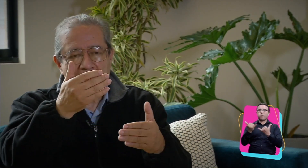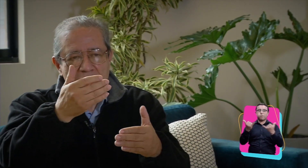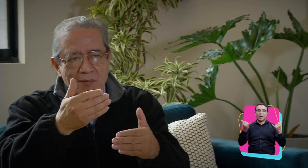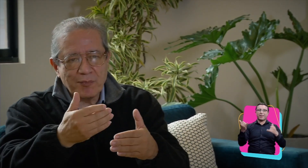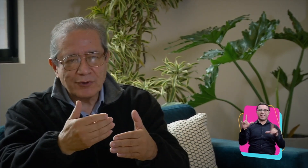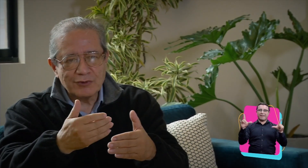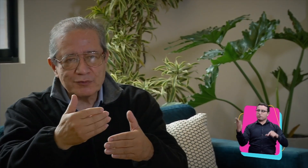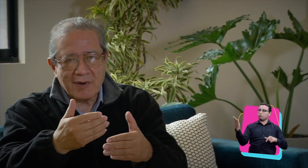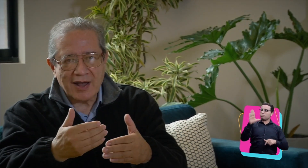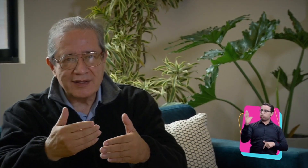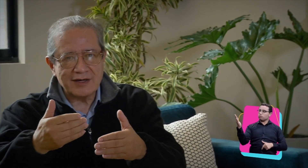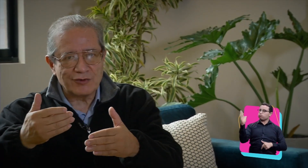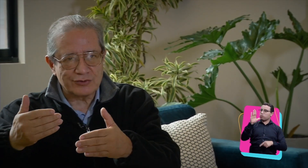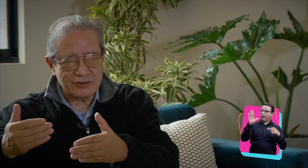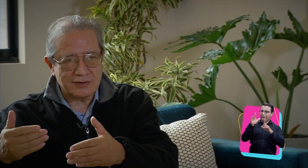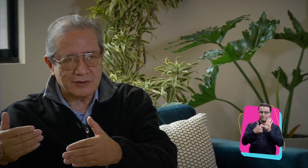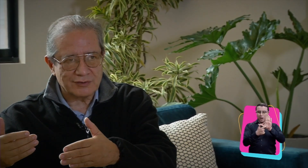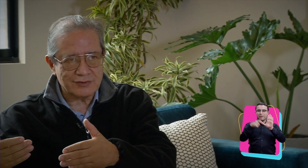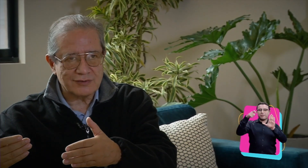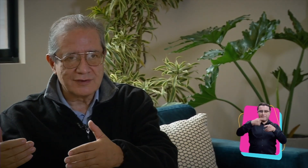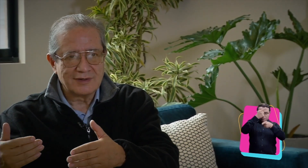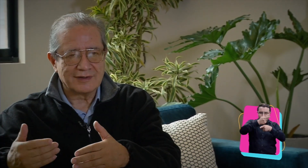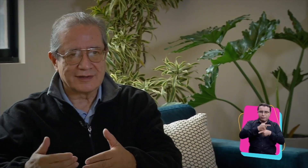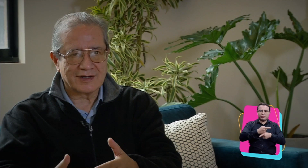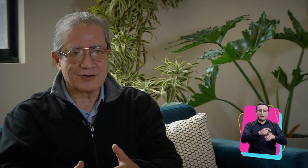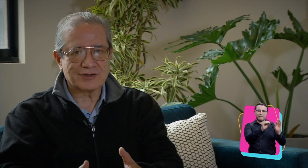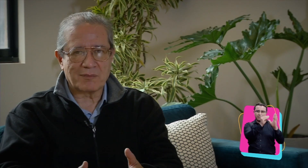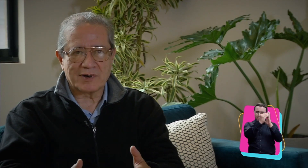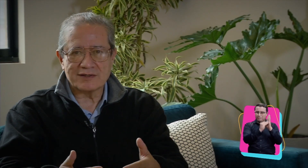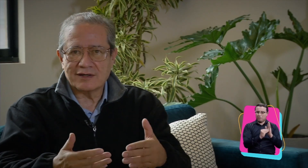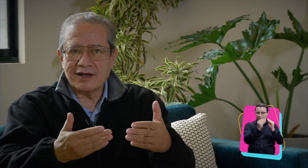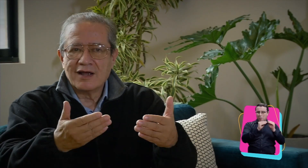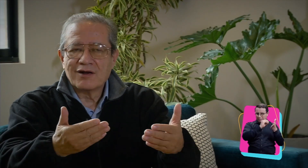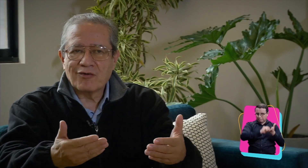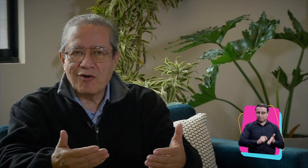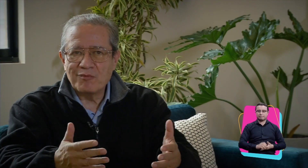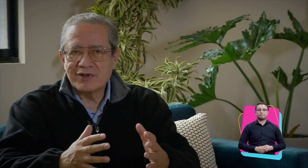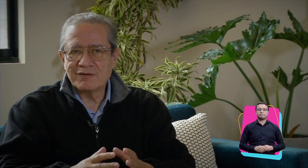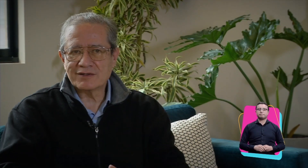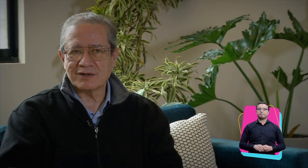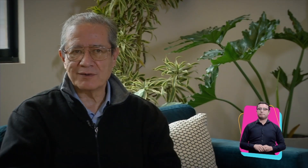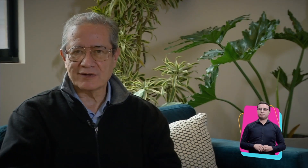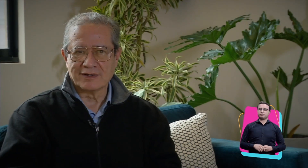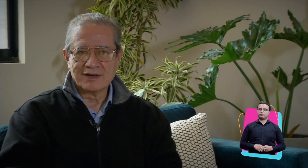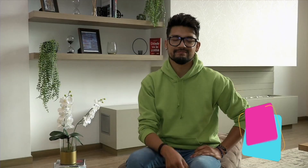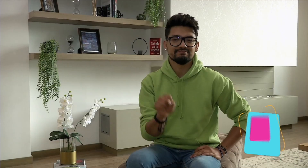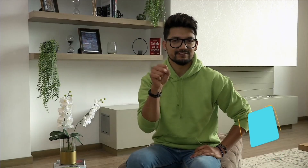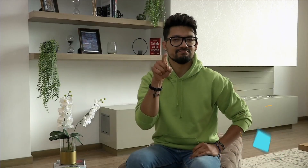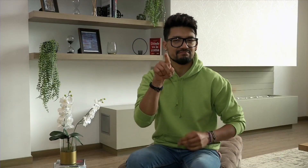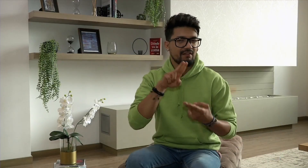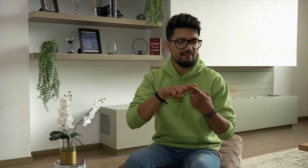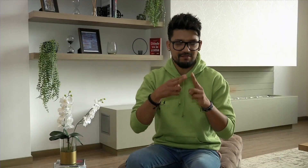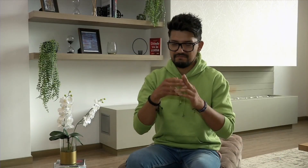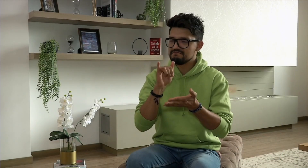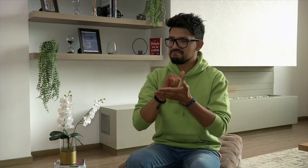Y también por los banners y los distintos letreros que aparecen ahí, cómo debe escribir.